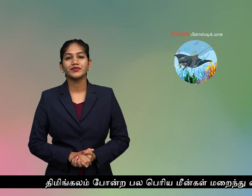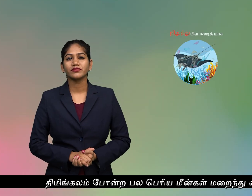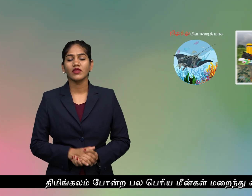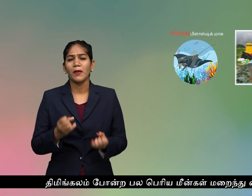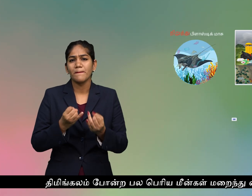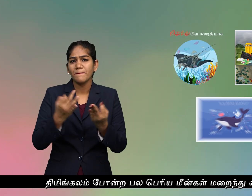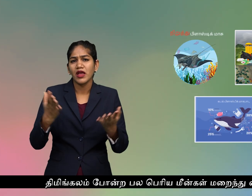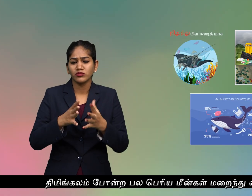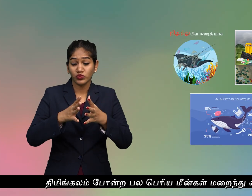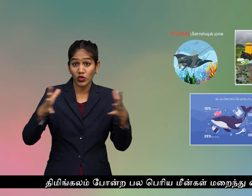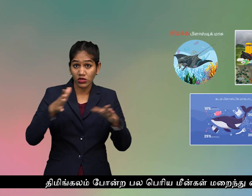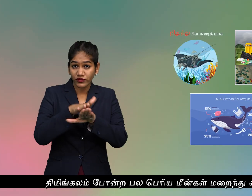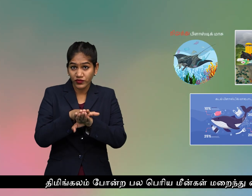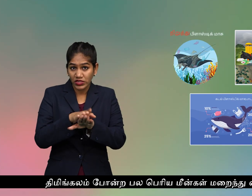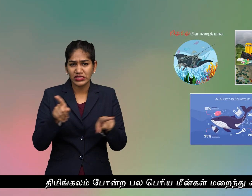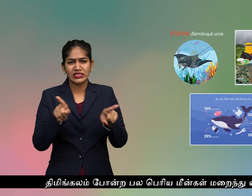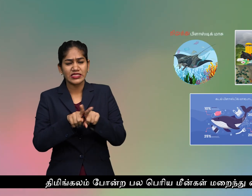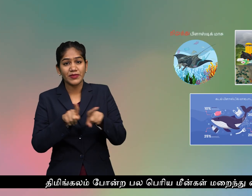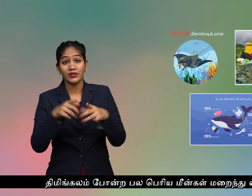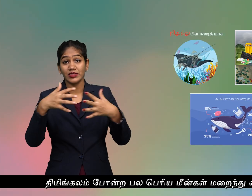திமிங்கலம் போன்ற பல பெரிய மீன்கள் மறைந்து வருகின்றன.